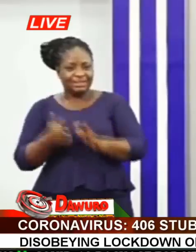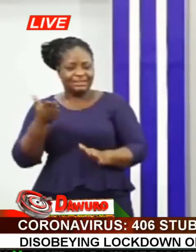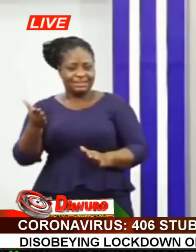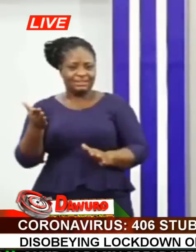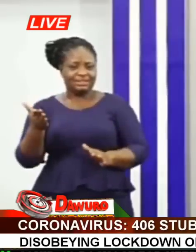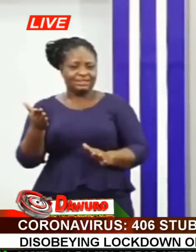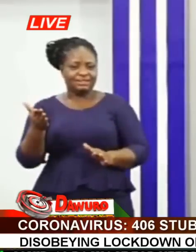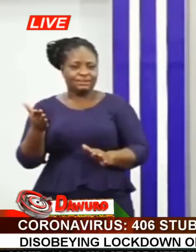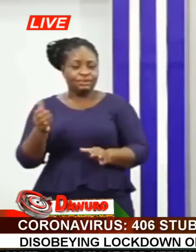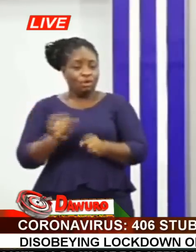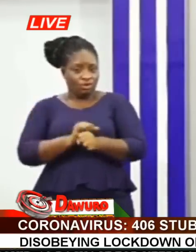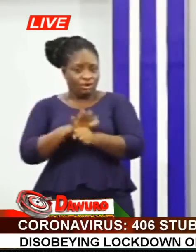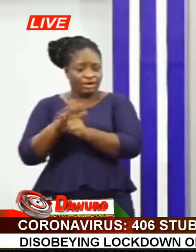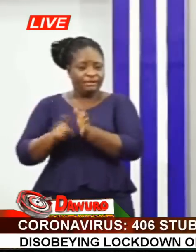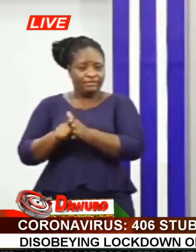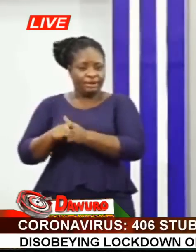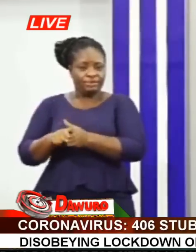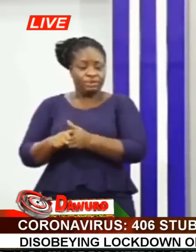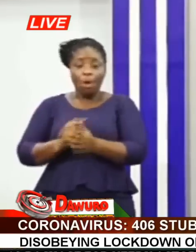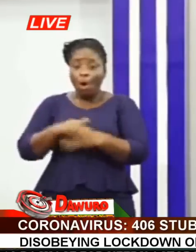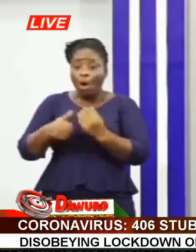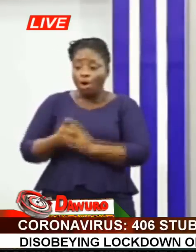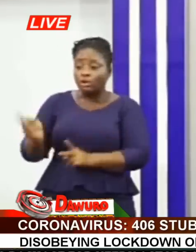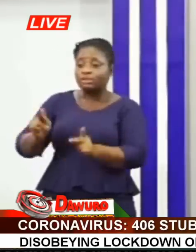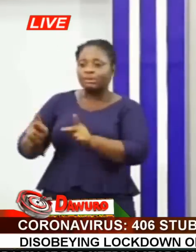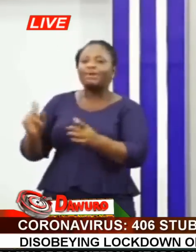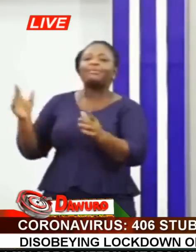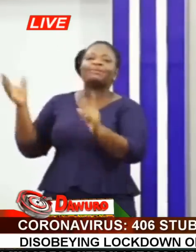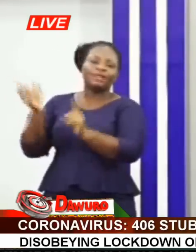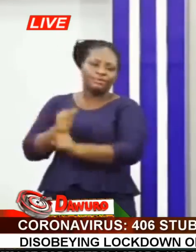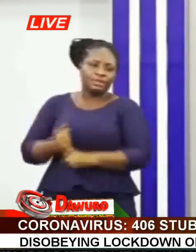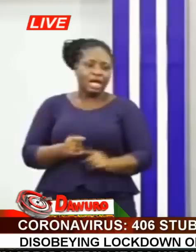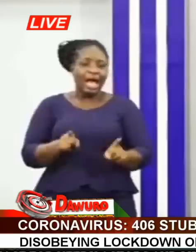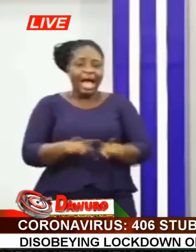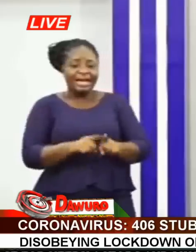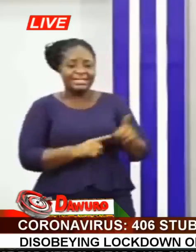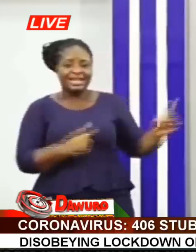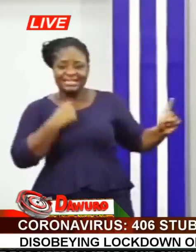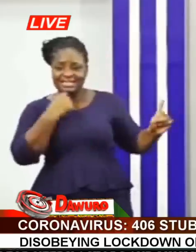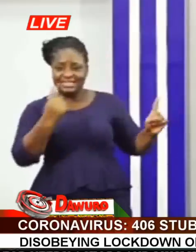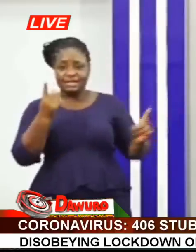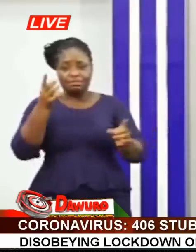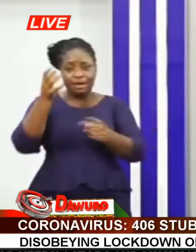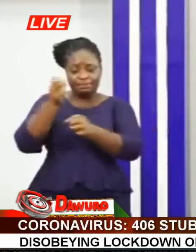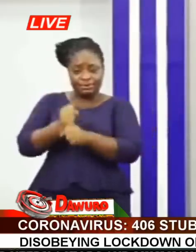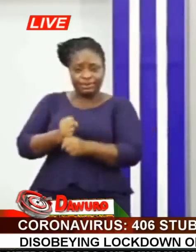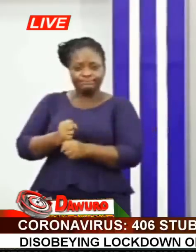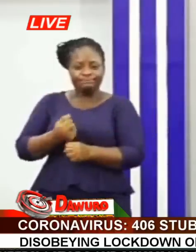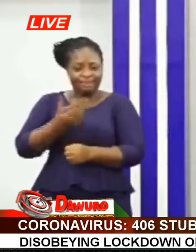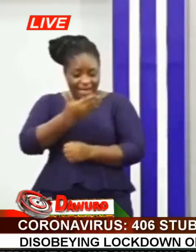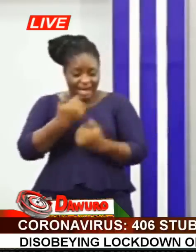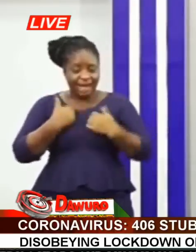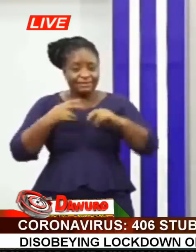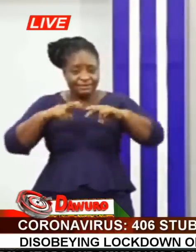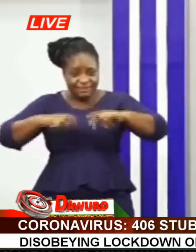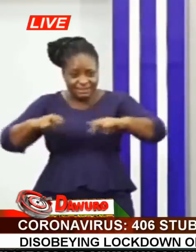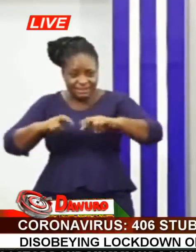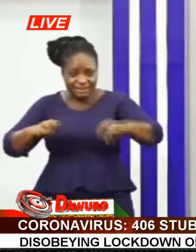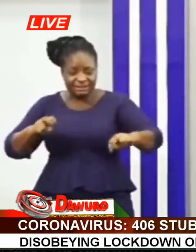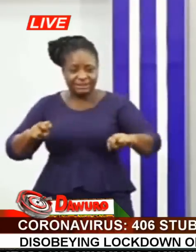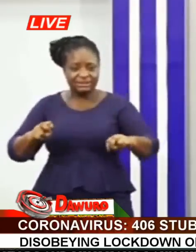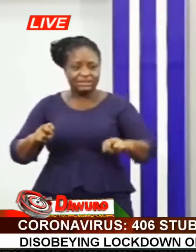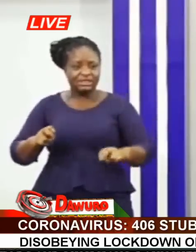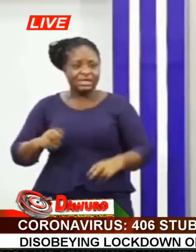ya ebo sa partial lockdown hu watia tia so no safo no ene ye twoma so enti ene e wa brands entrofo